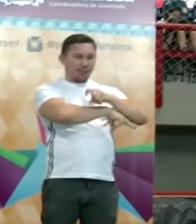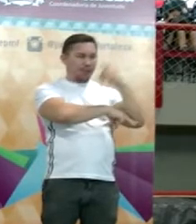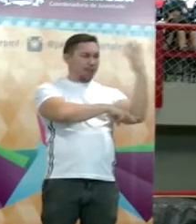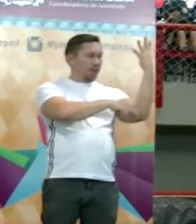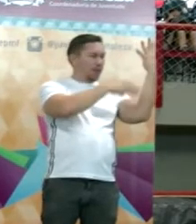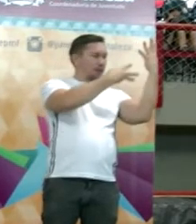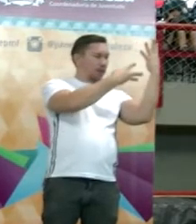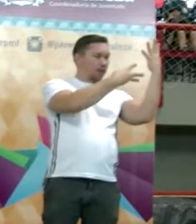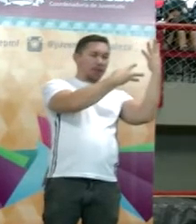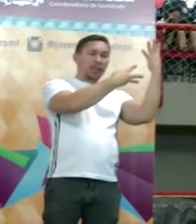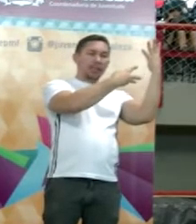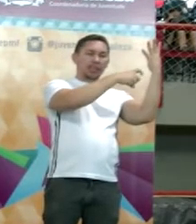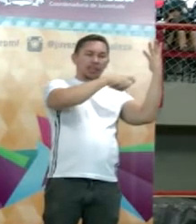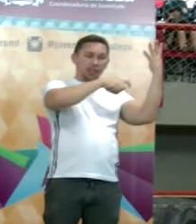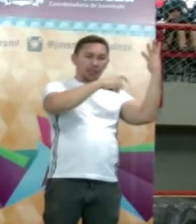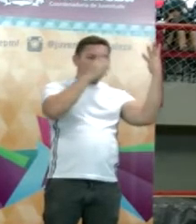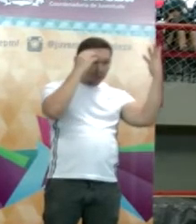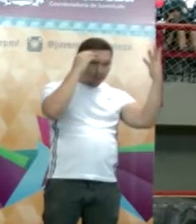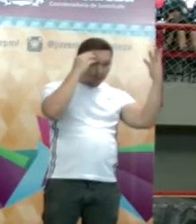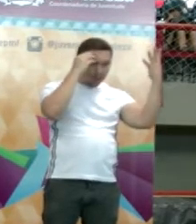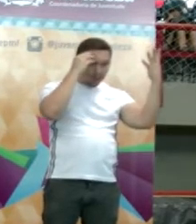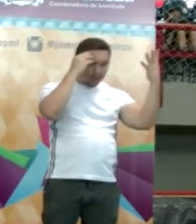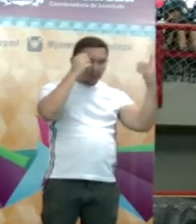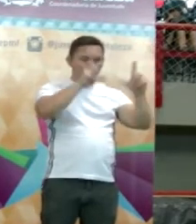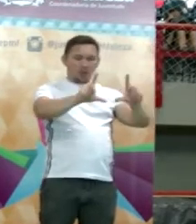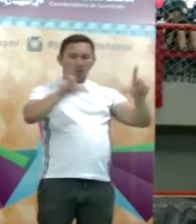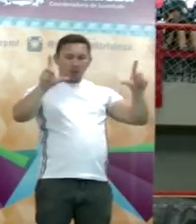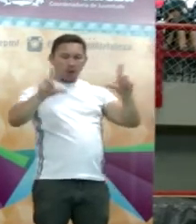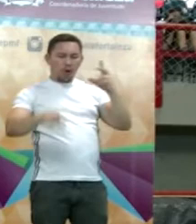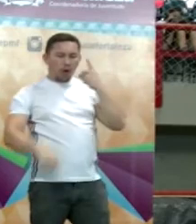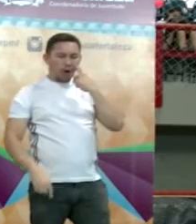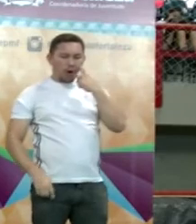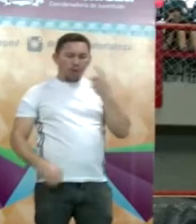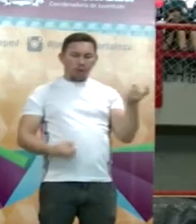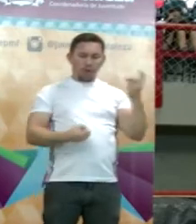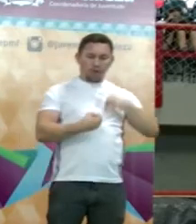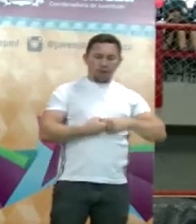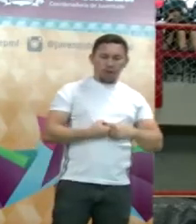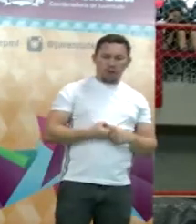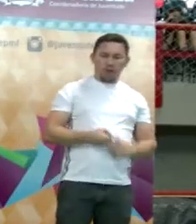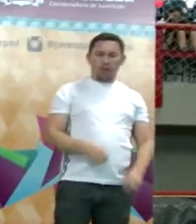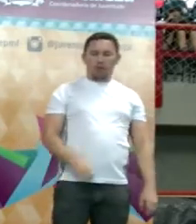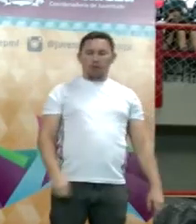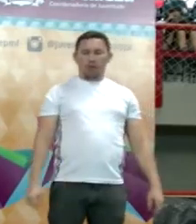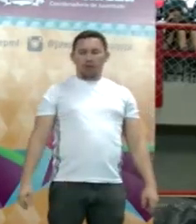3x. Fechou? Volta para o enunciado.